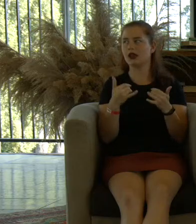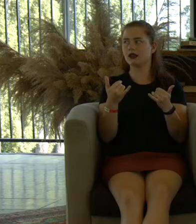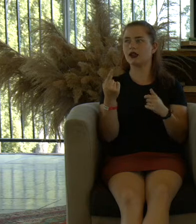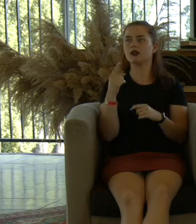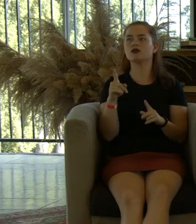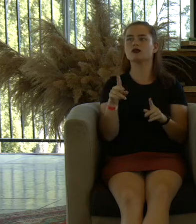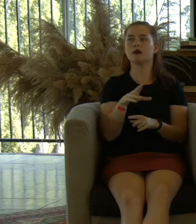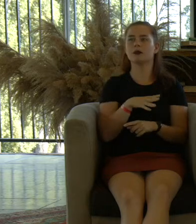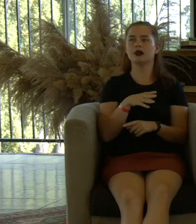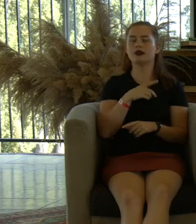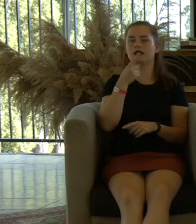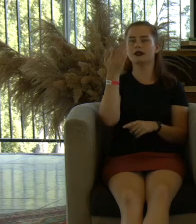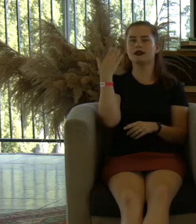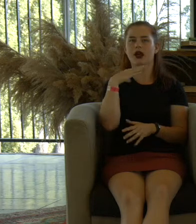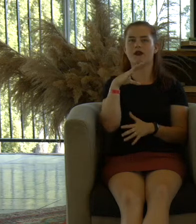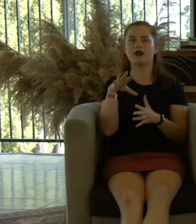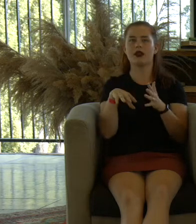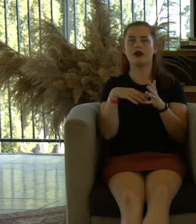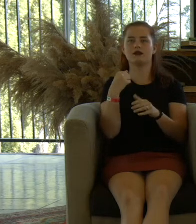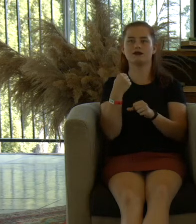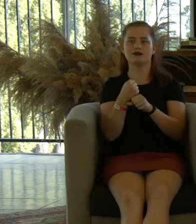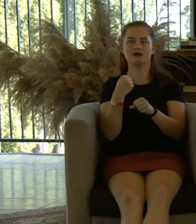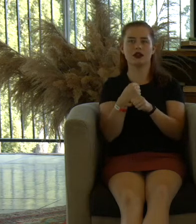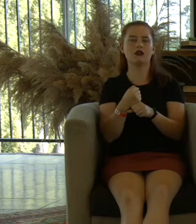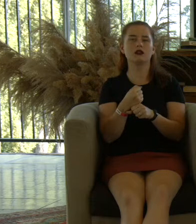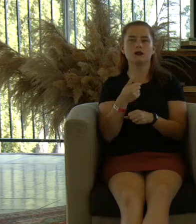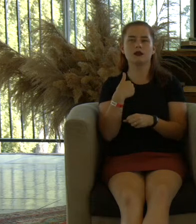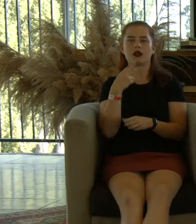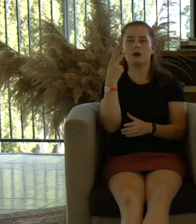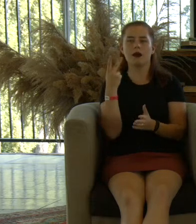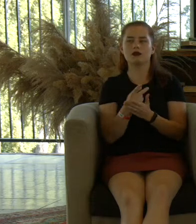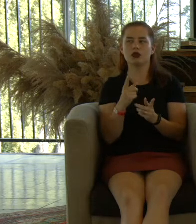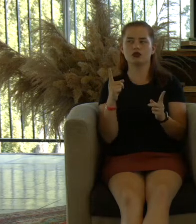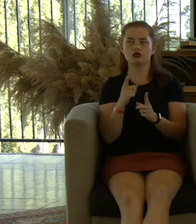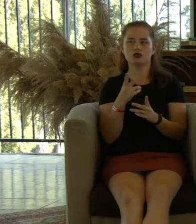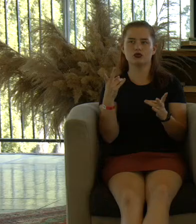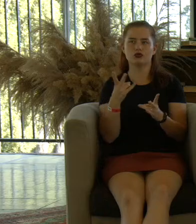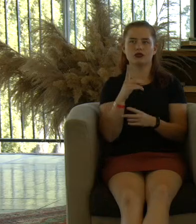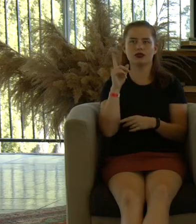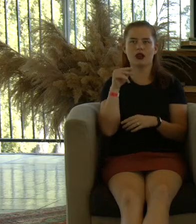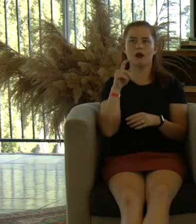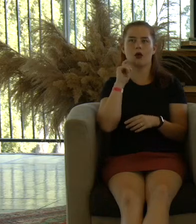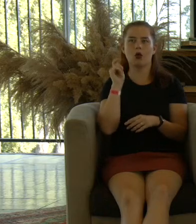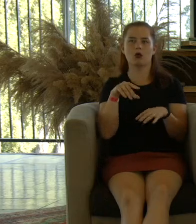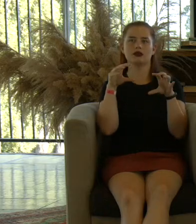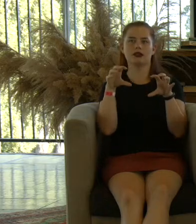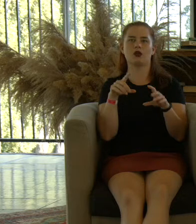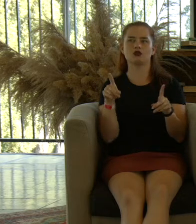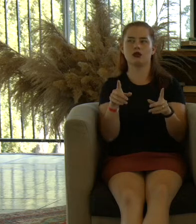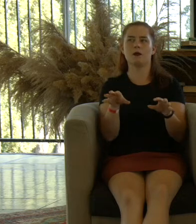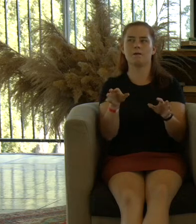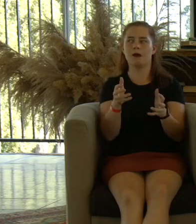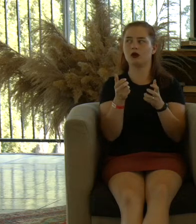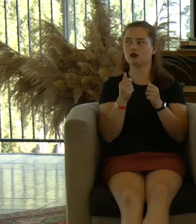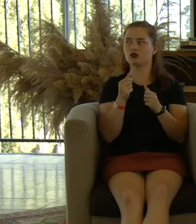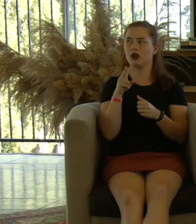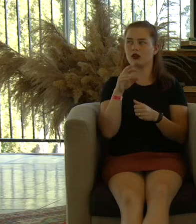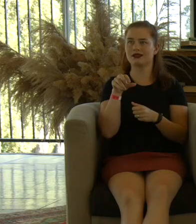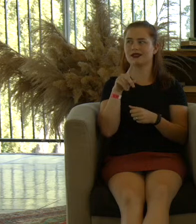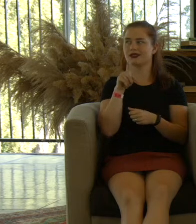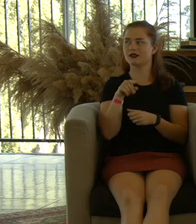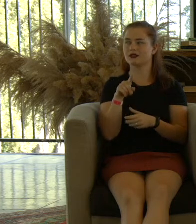Я был недавно на винодельне, и мне показали, что нужно… Знаете, по украинскому закону, чтобы получить акциз, вы должны обосновать, какое